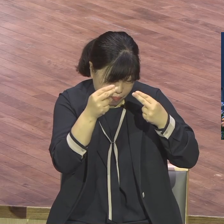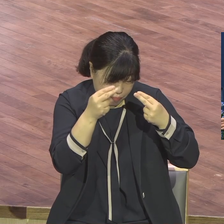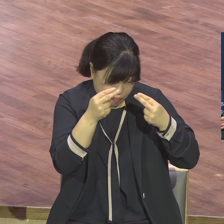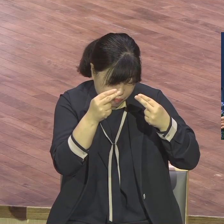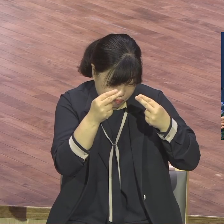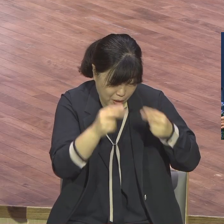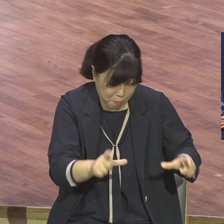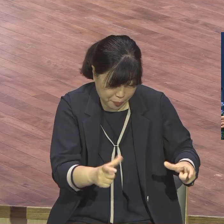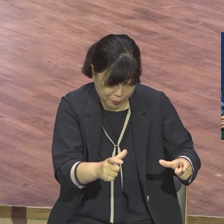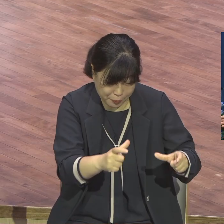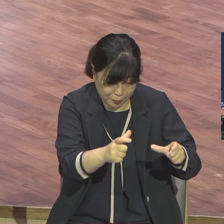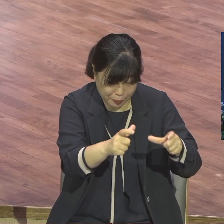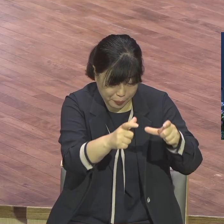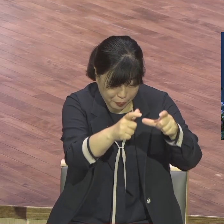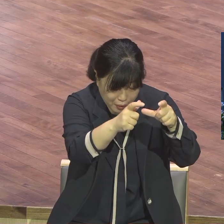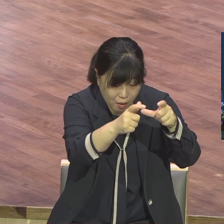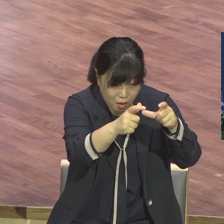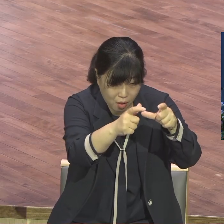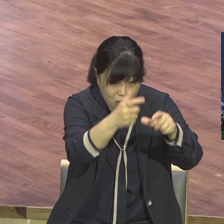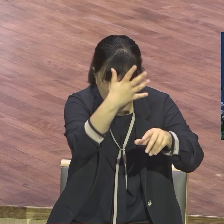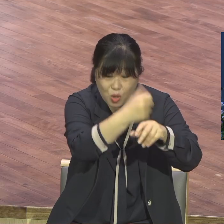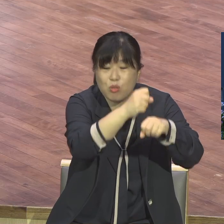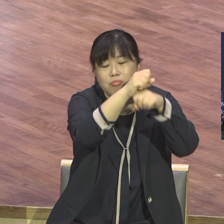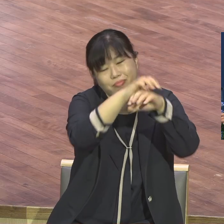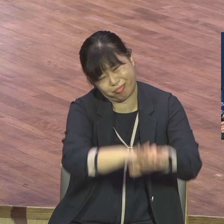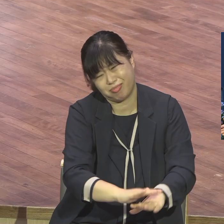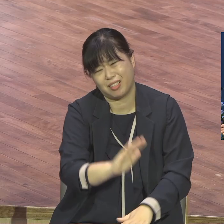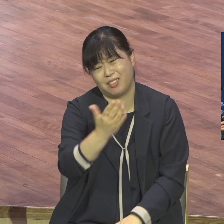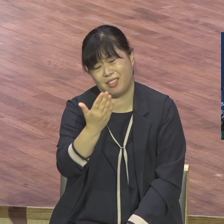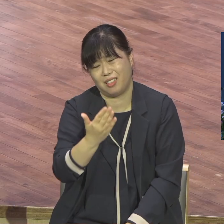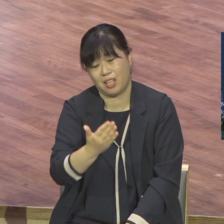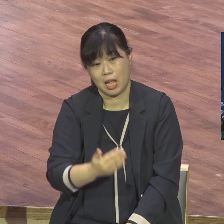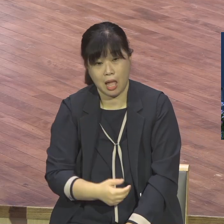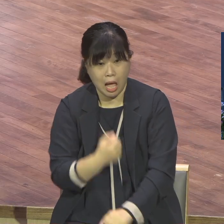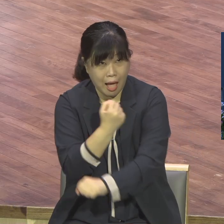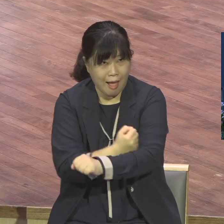최악의 결과가 나오지요. 최선을 다했는데 최악이 나오지요.